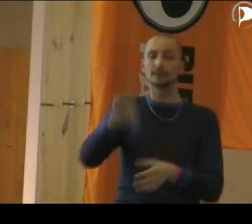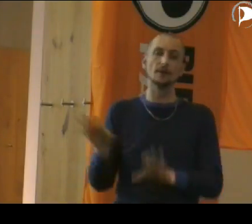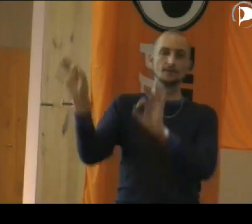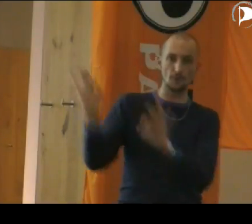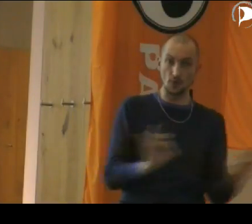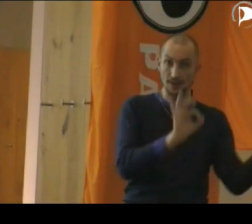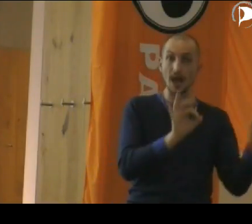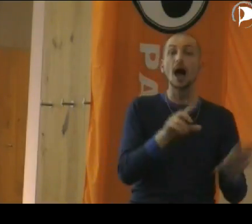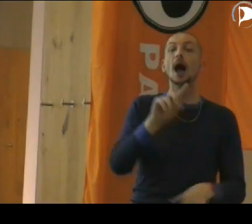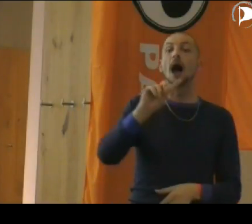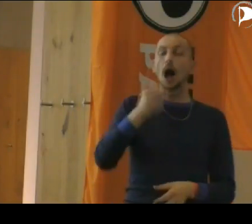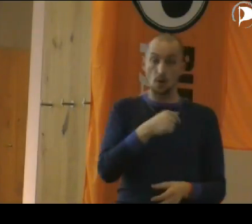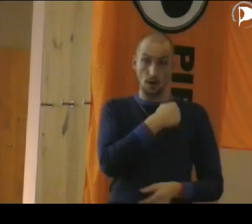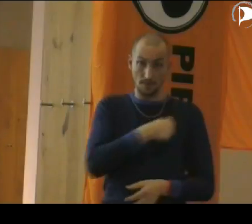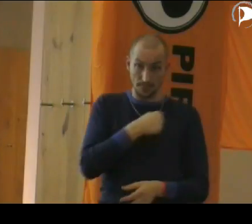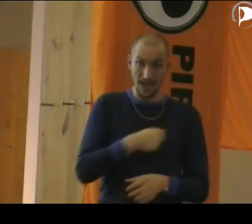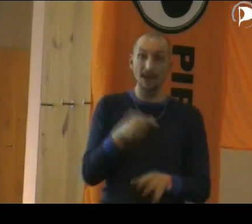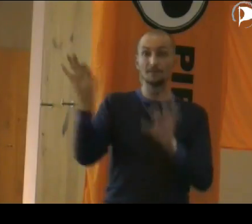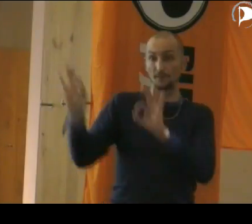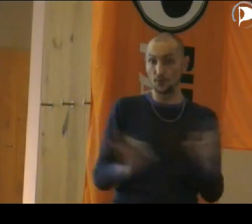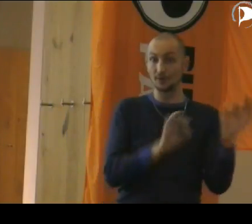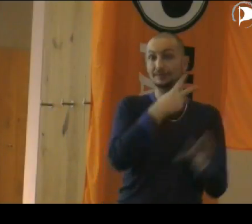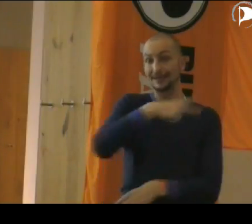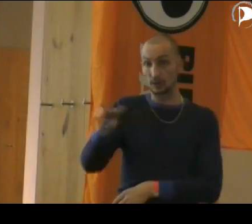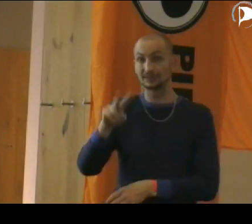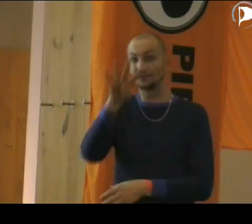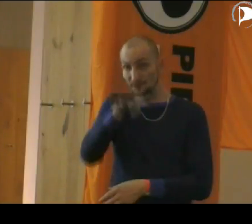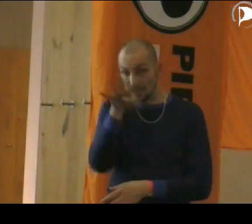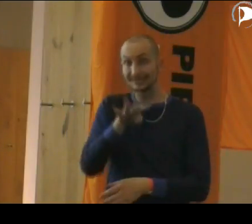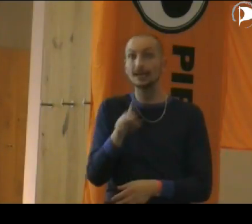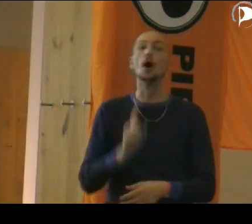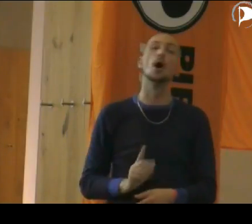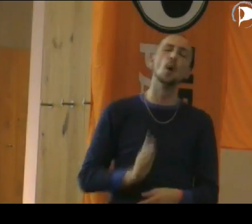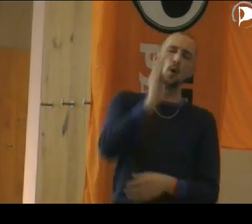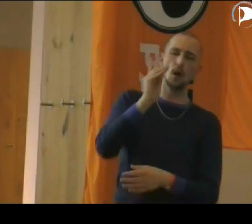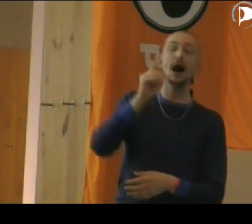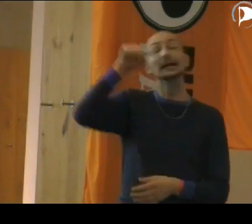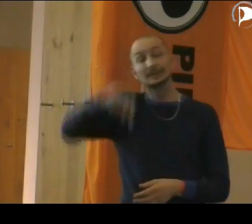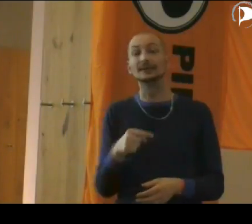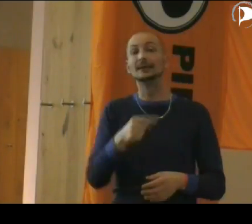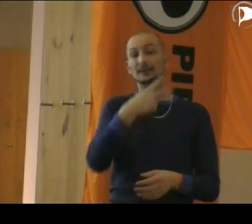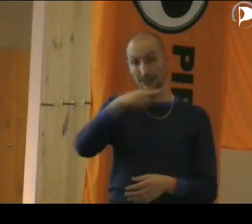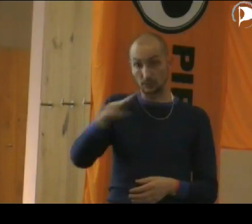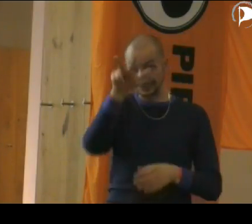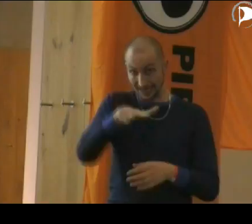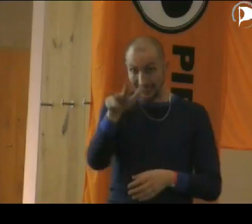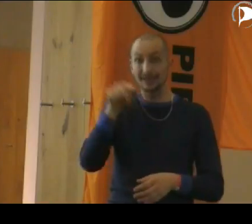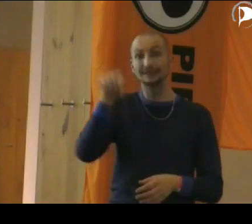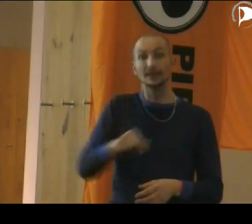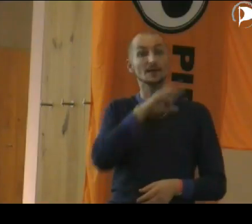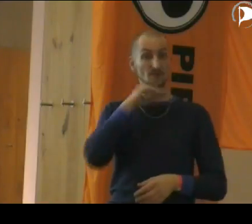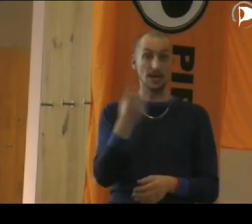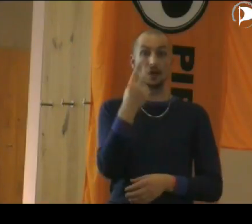sondern die parteienfinanzierung für 2014 wäre aber entsprechend drucken wir hätten von 2010 richtig die medien zur